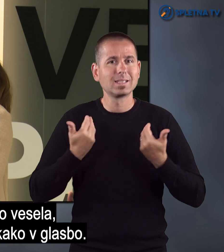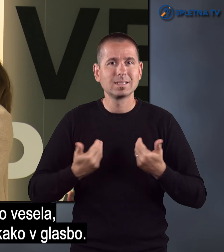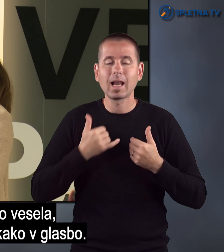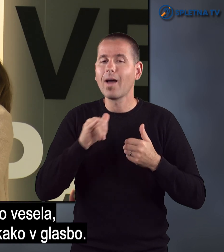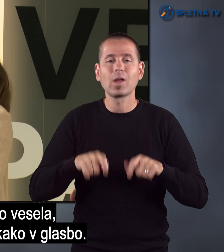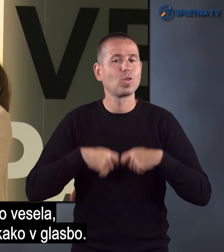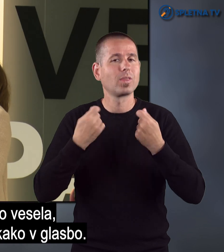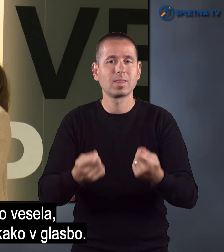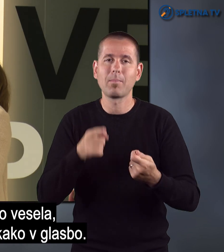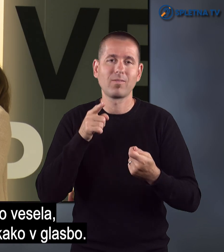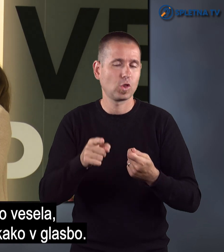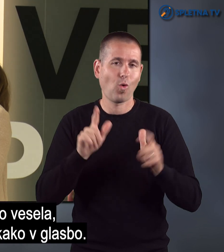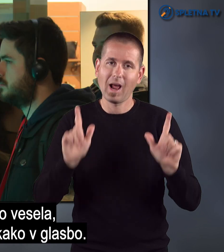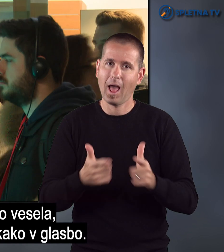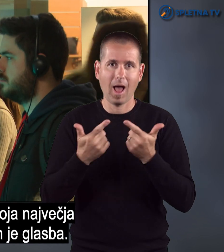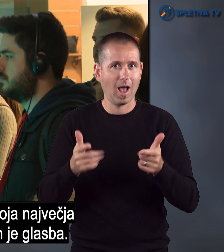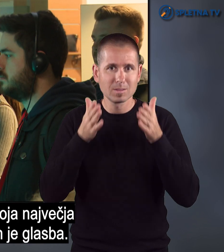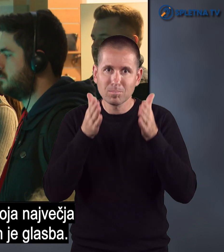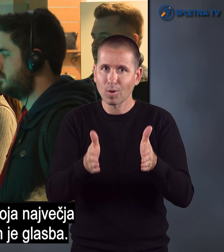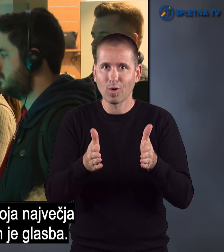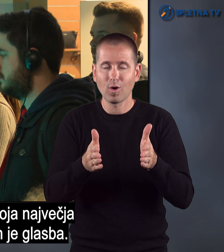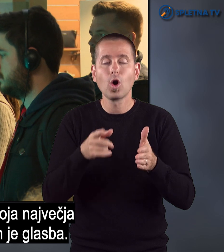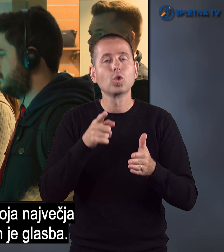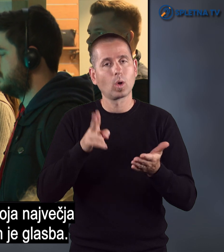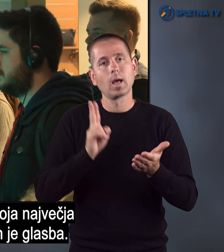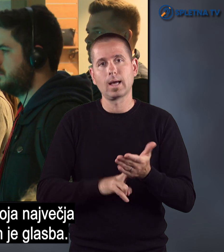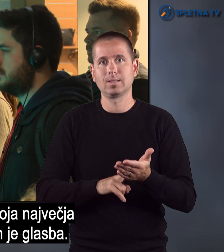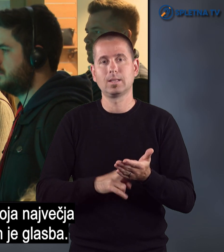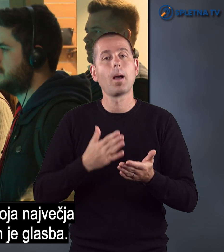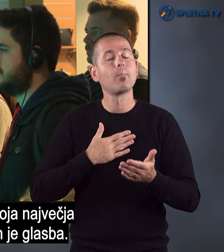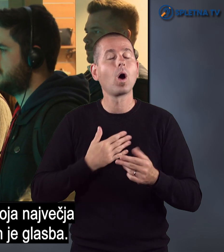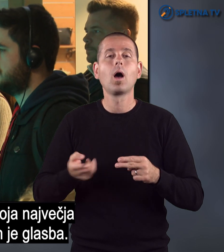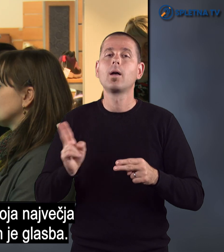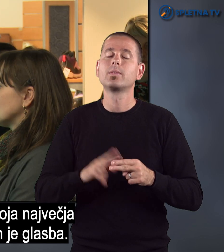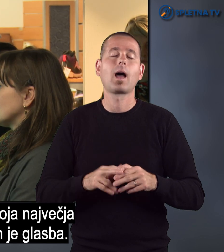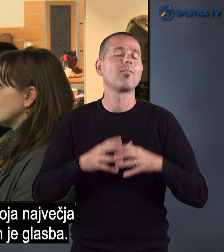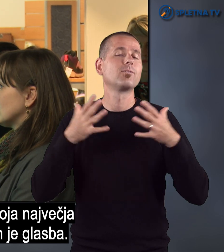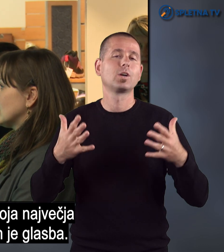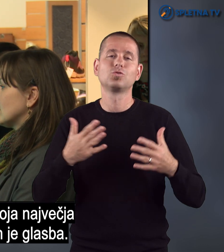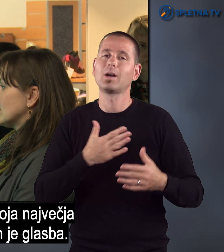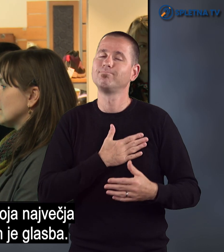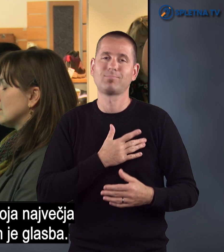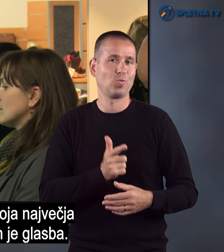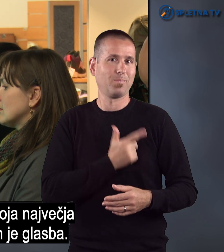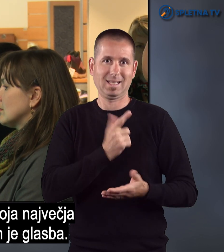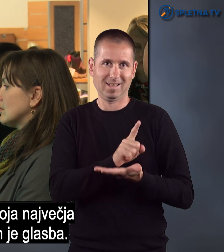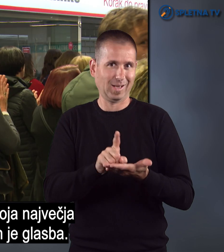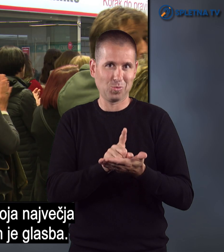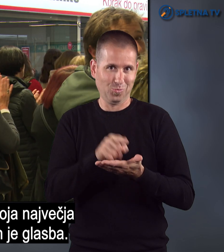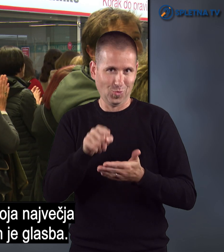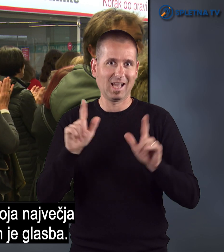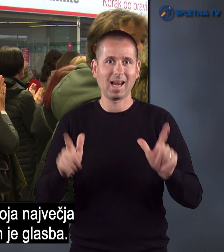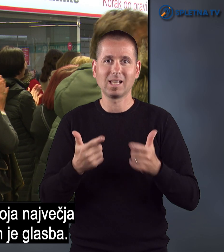ful vesela, zmeri dam to nekako glasbo in to je res moja največja ljubezen